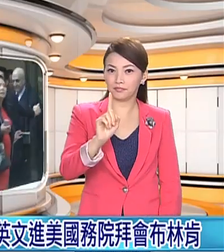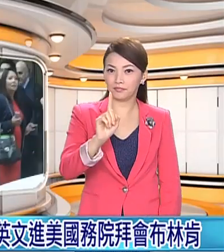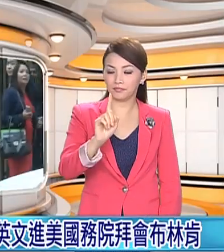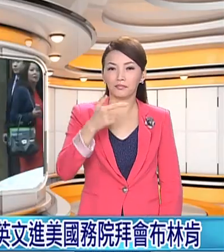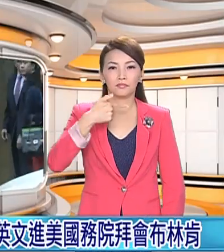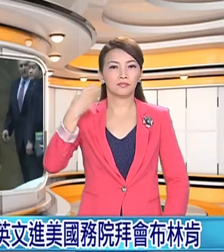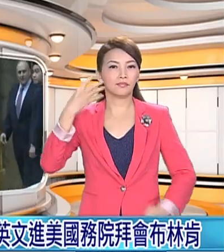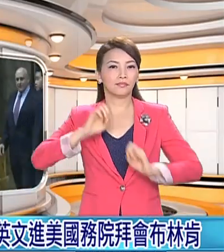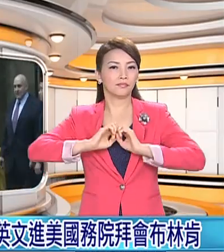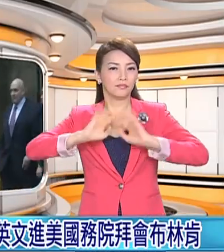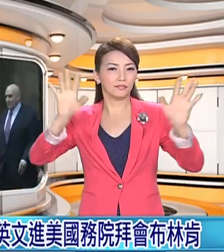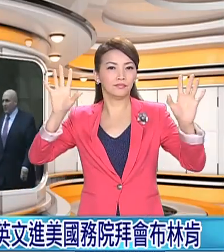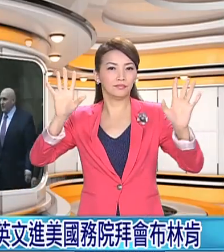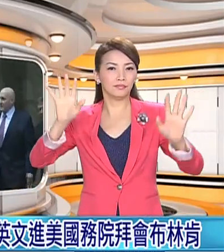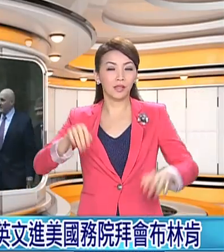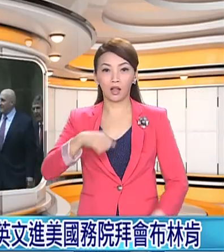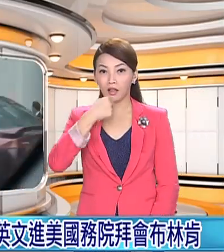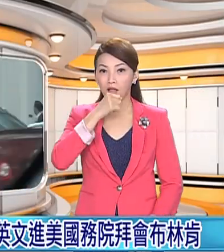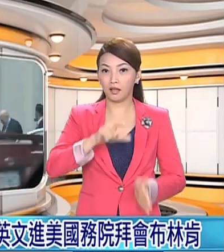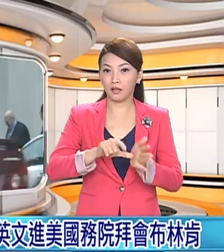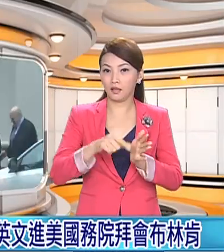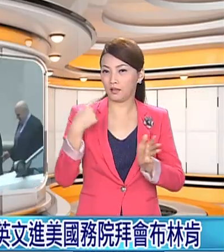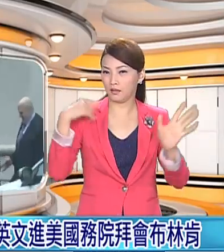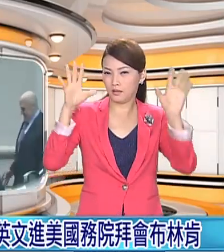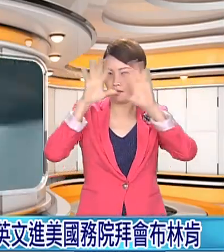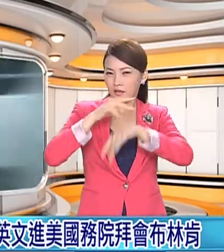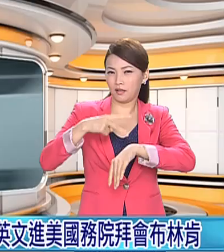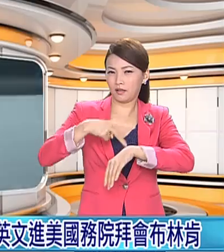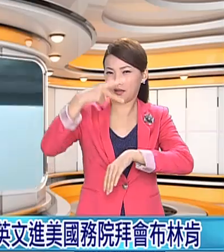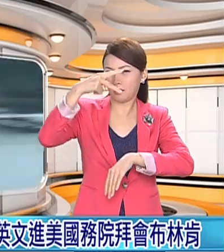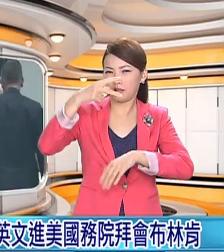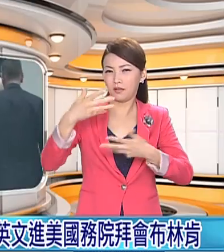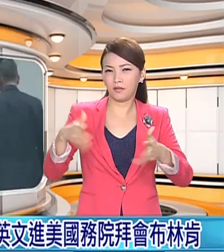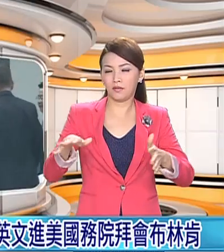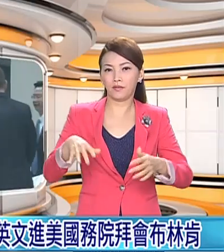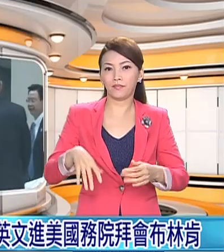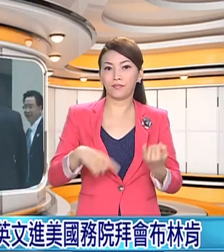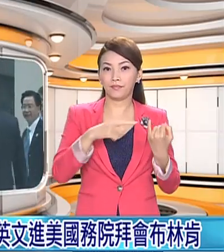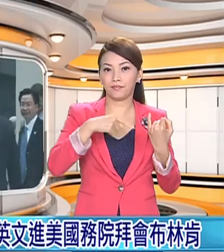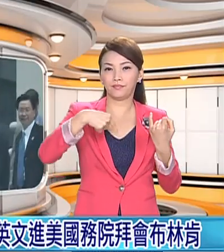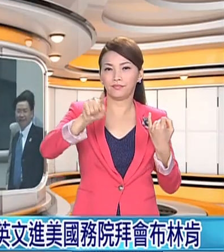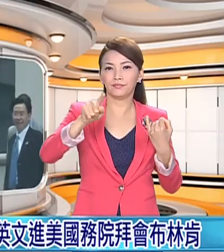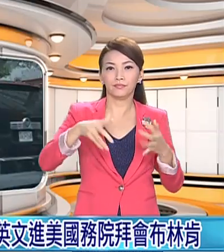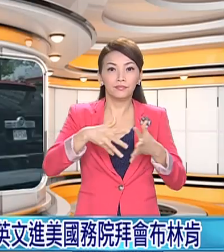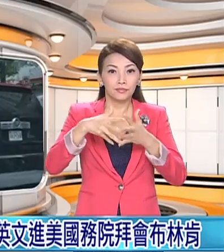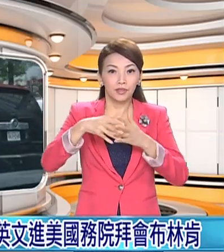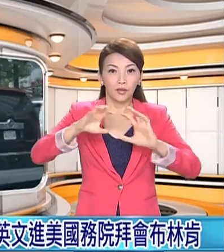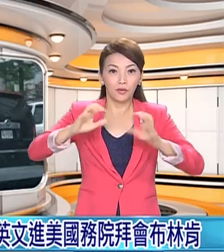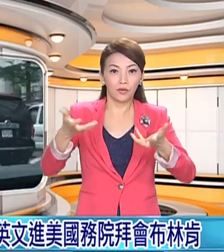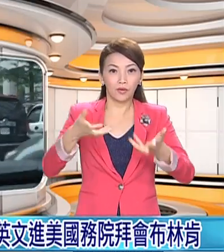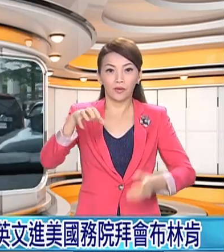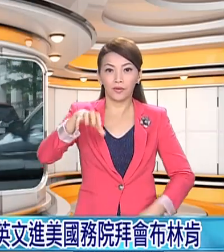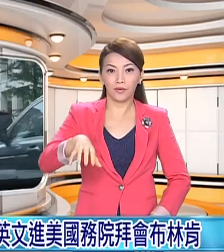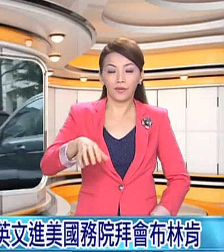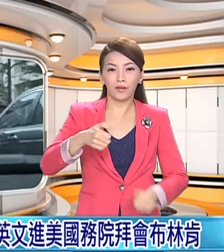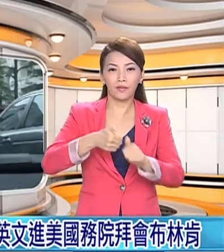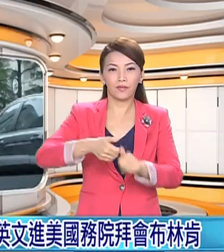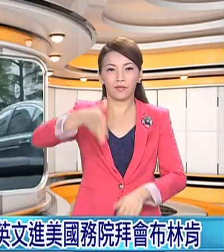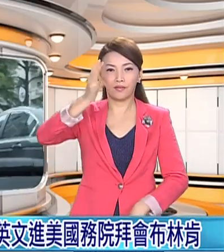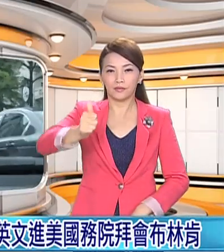行程，他在台湾时间今天凌晨2点多的时候，前往位于美国华府的